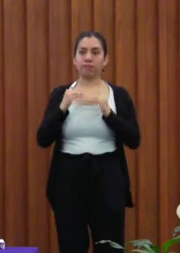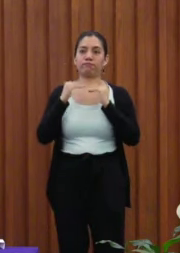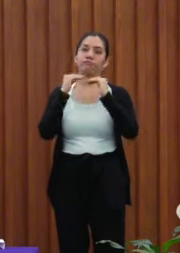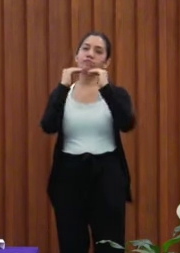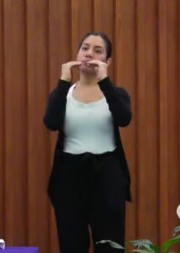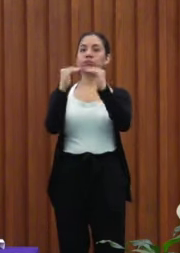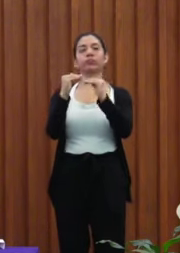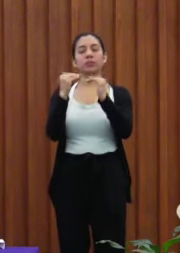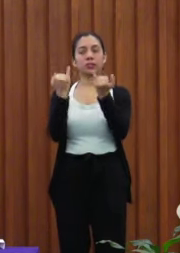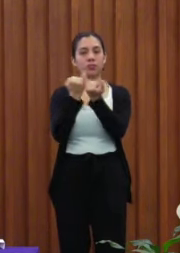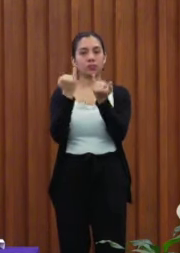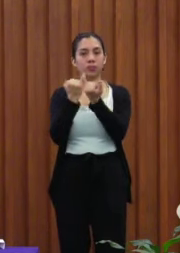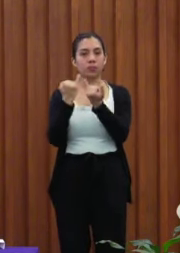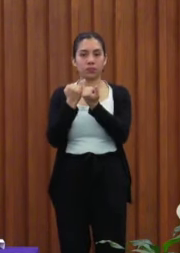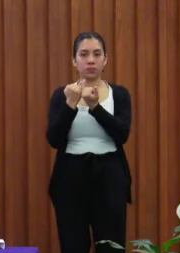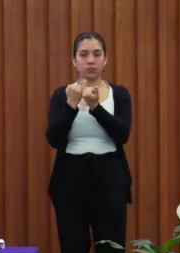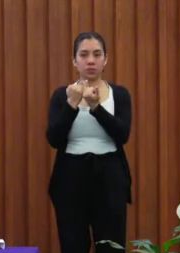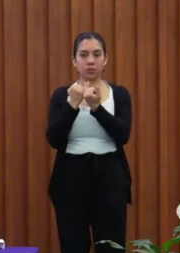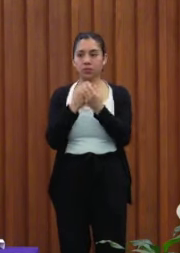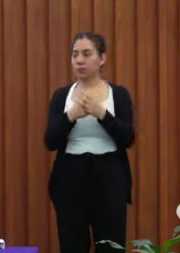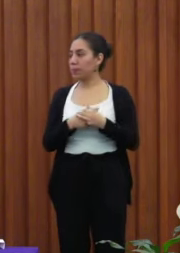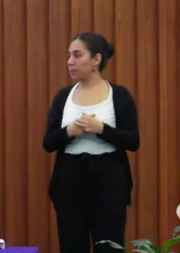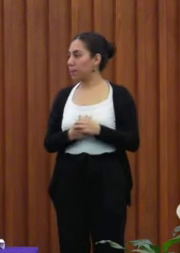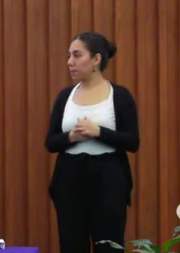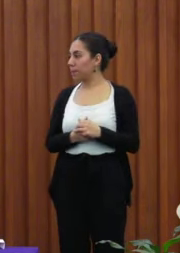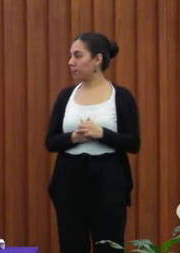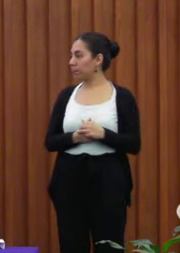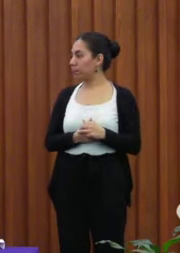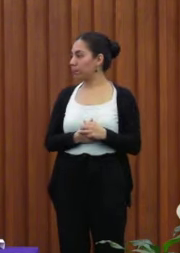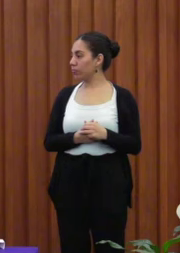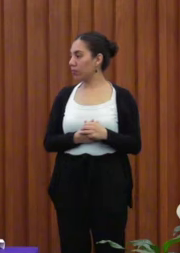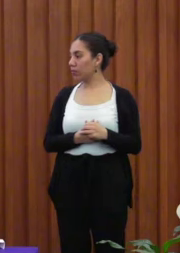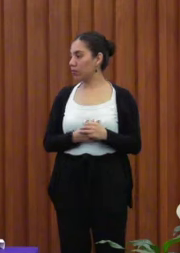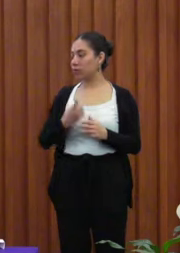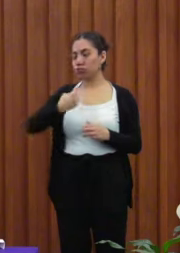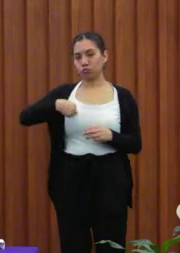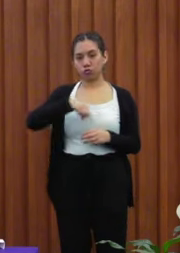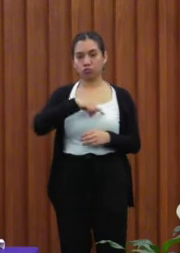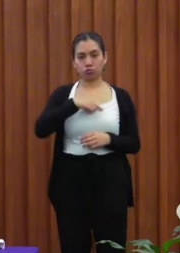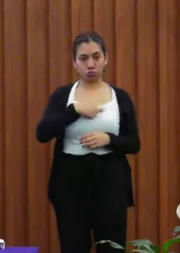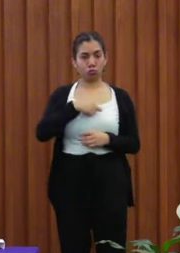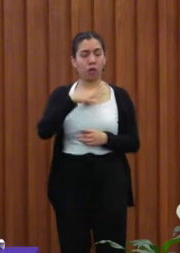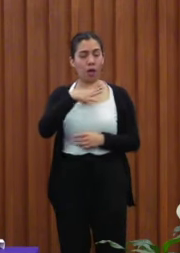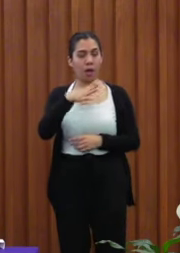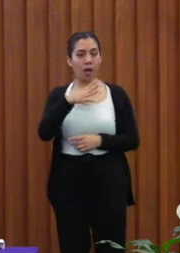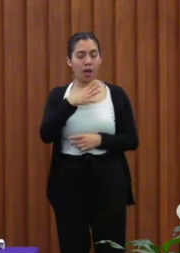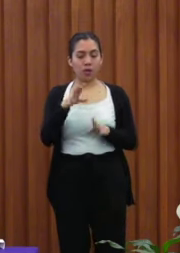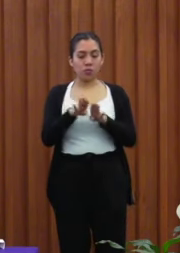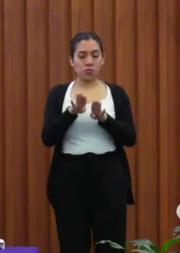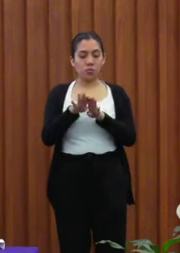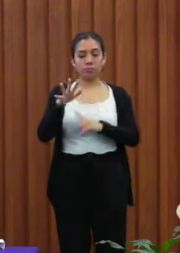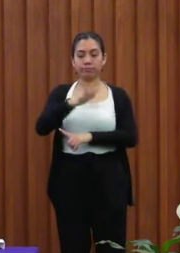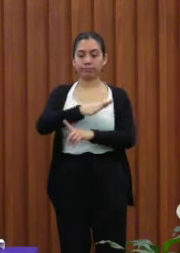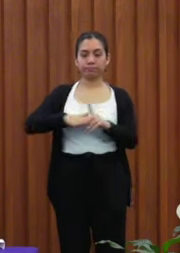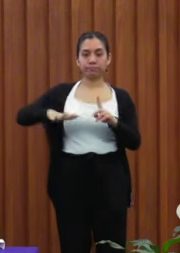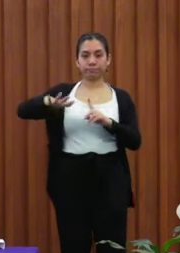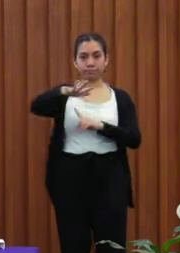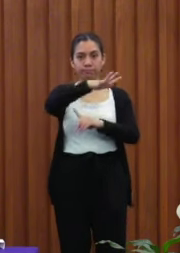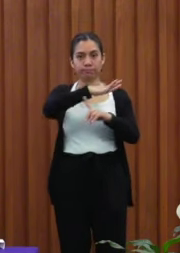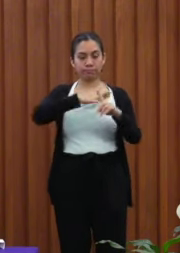más alto por lo que estamos planteando. Es decir, tenemos verdaderamente que tener un escenario en donde